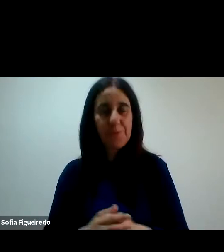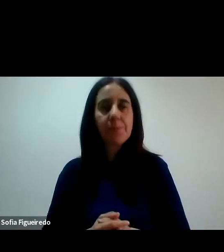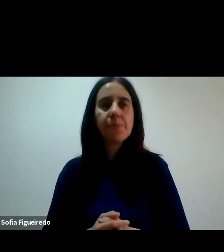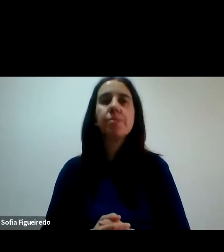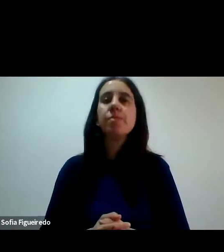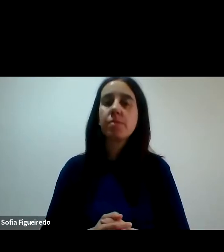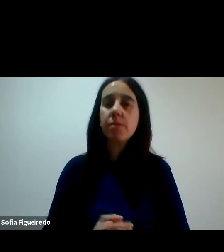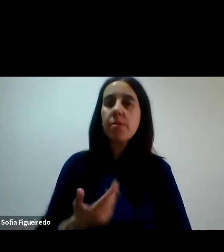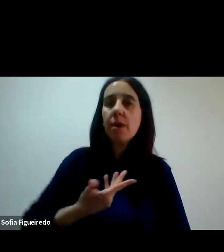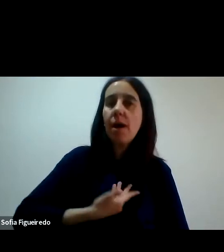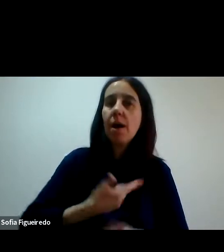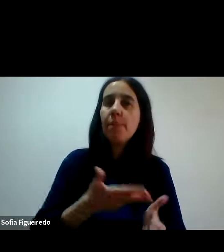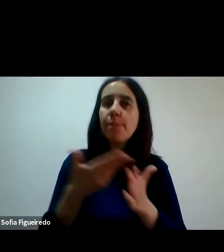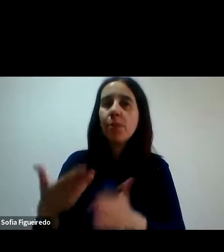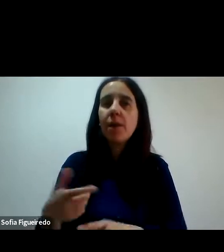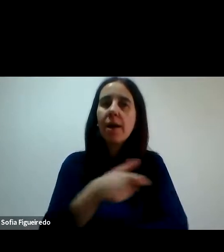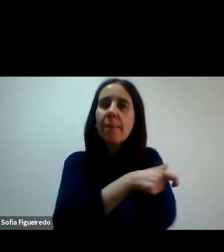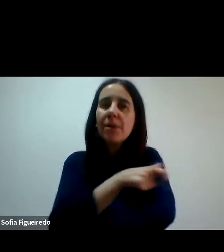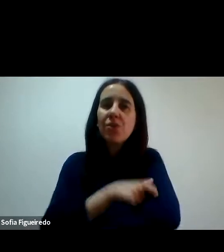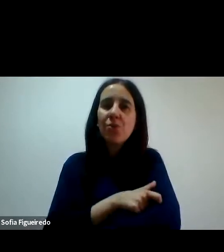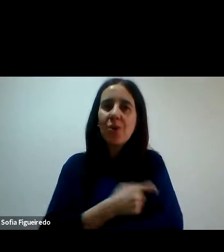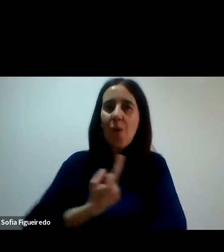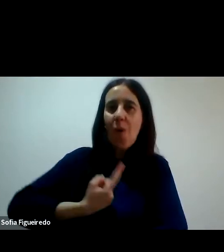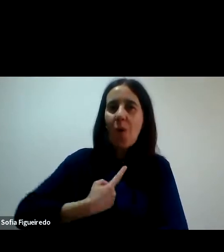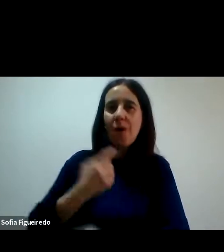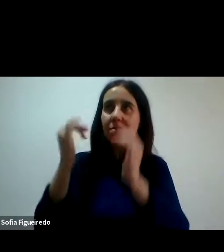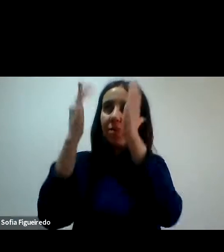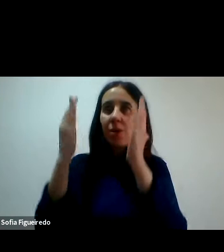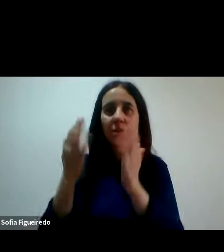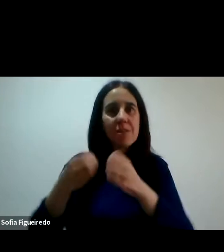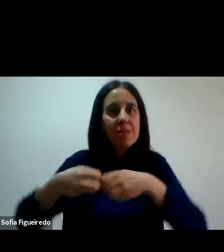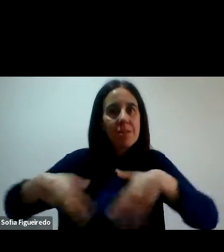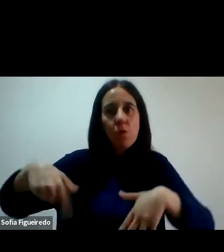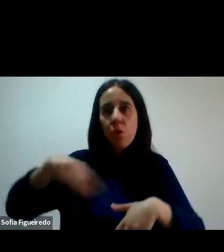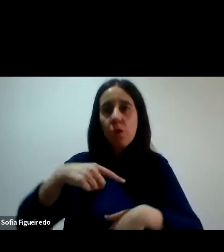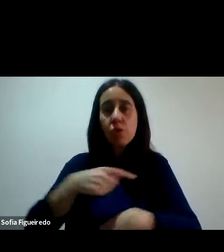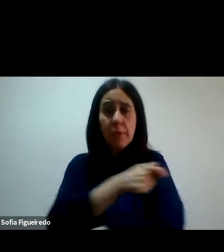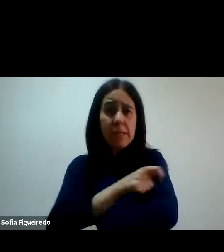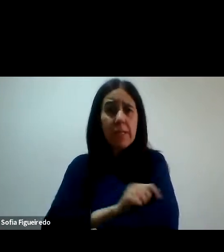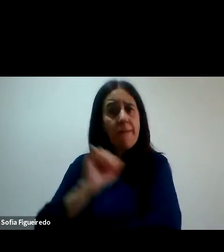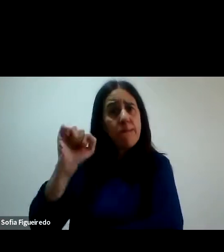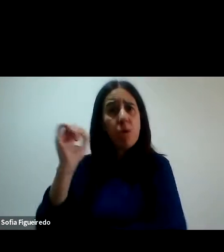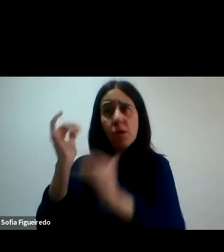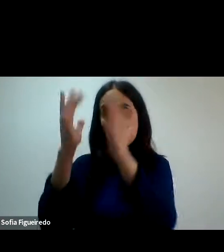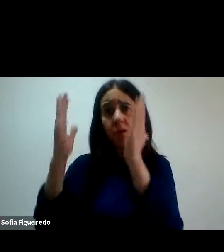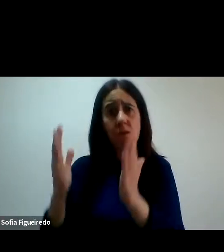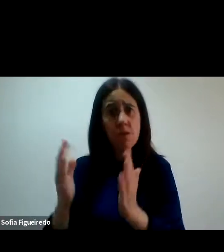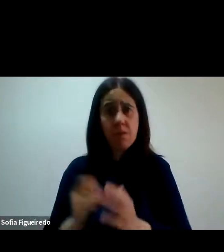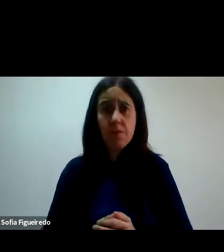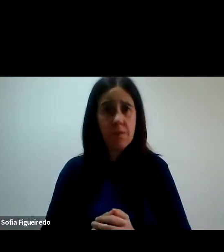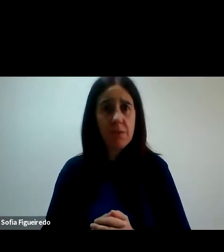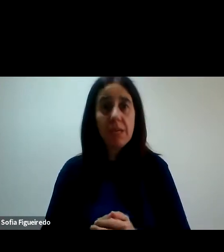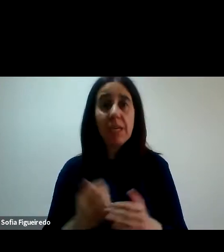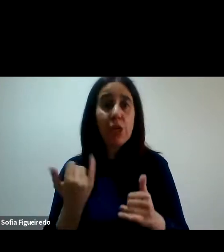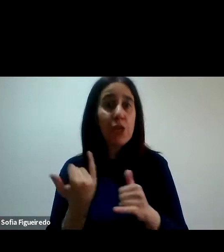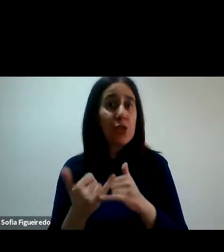Somos, por outro lado, embaixadores destas organizações, portanto temos que pensar que todos nós representamos as organizações. O digital